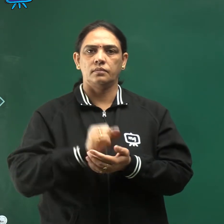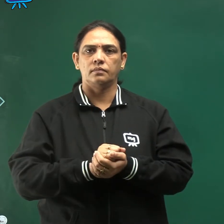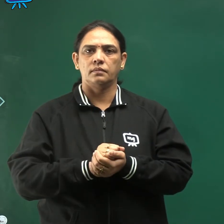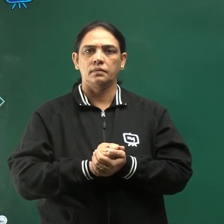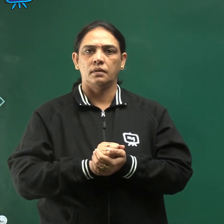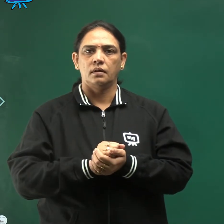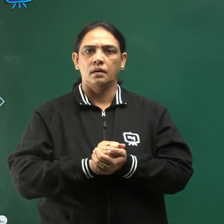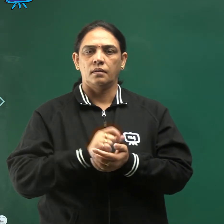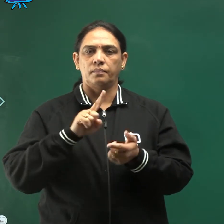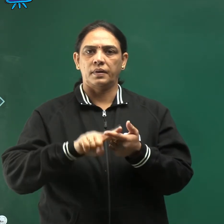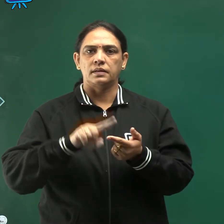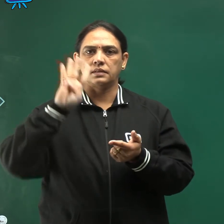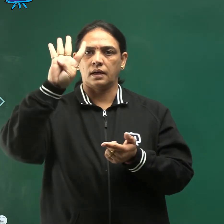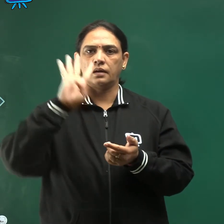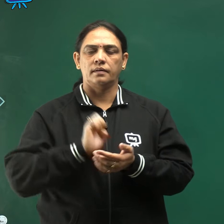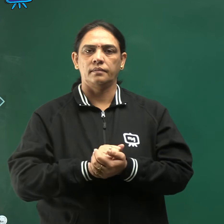प्लस 4